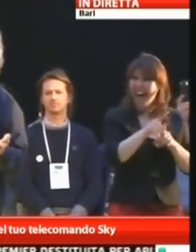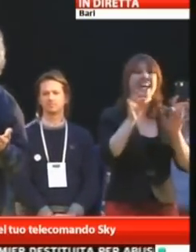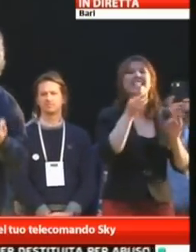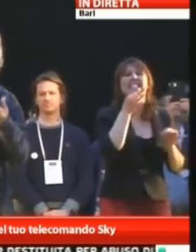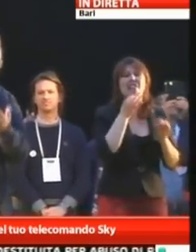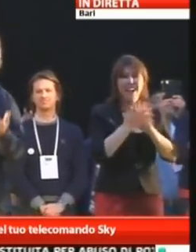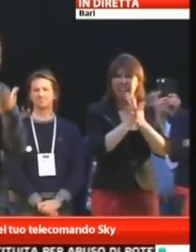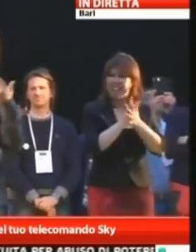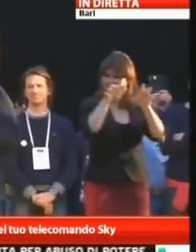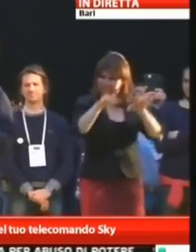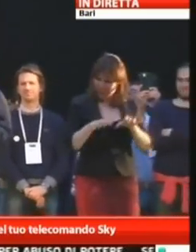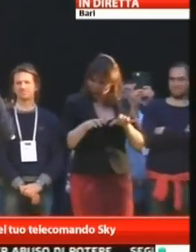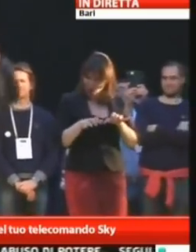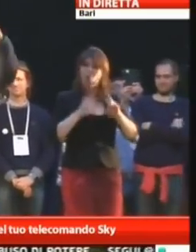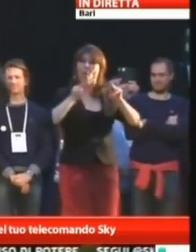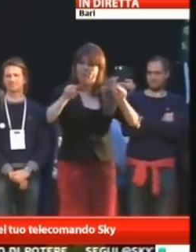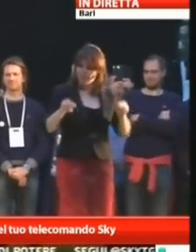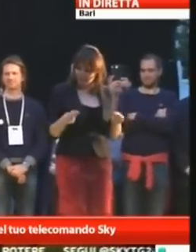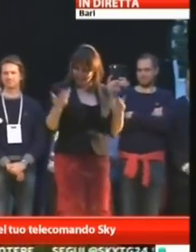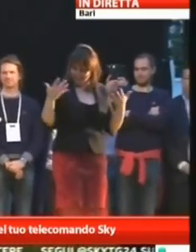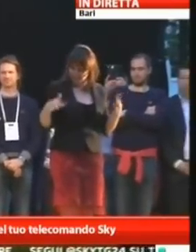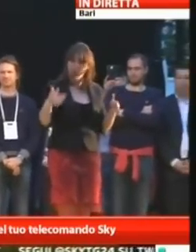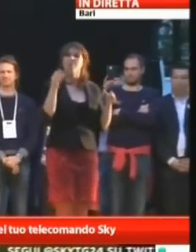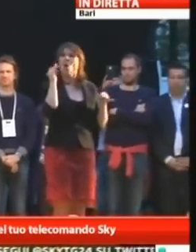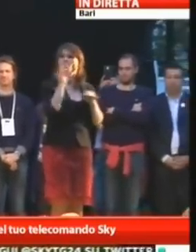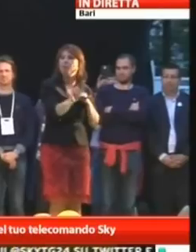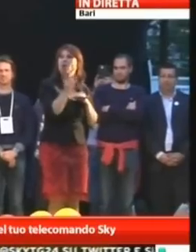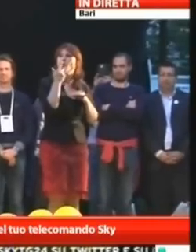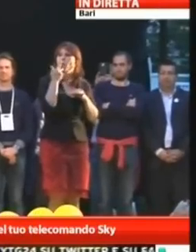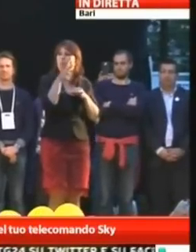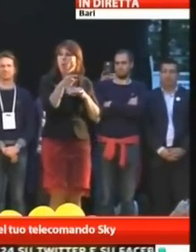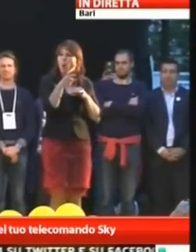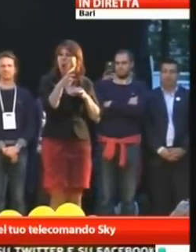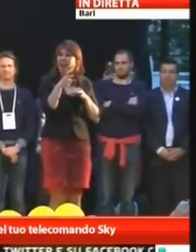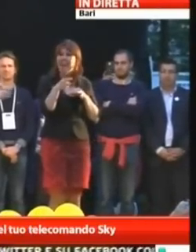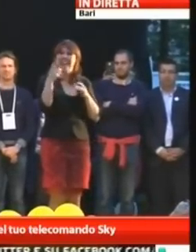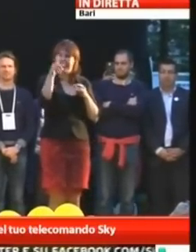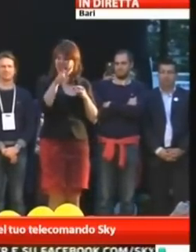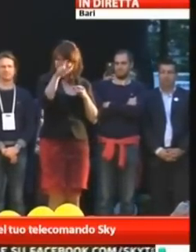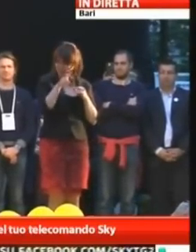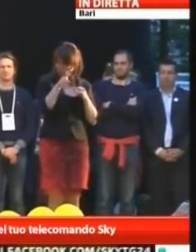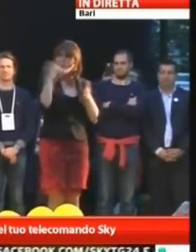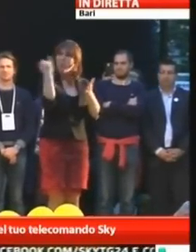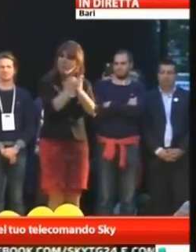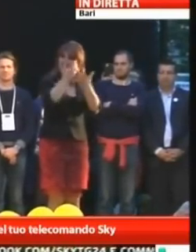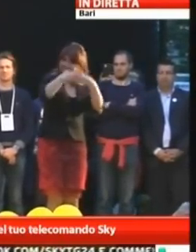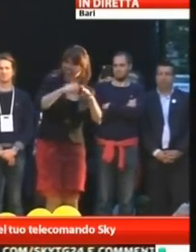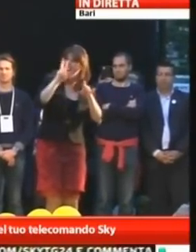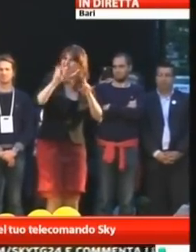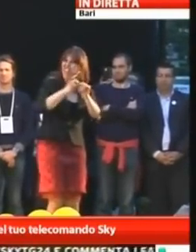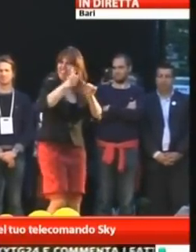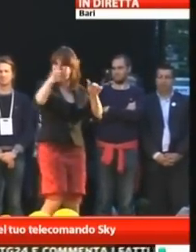un trattato, un impegno che abbiamo firmato per diminuire della metà del debito in 20 anni. Il nostro